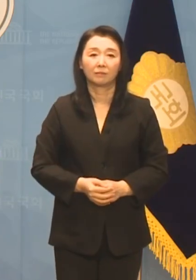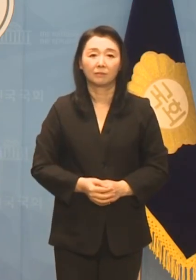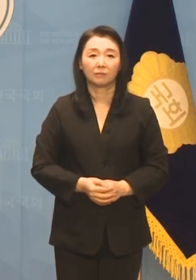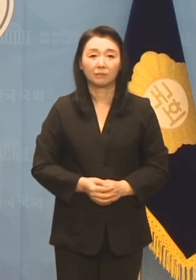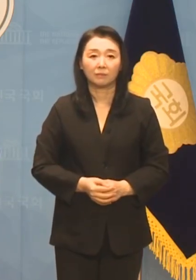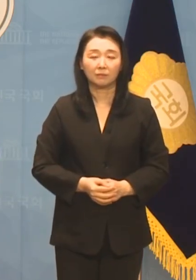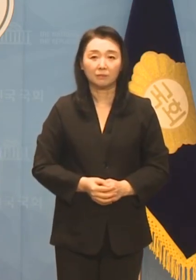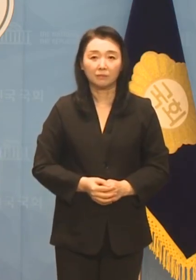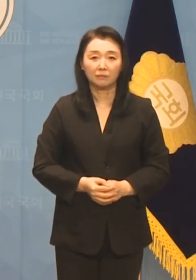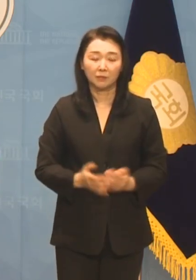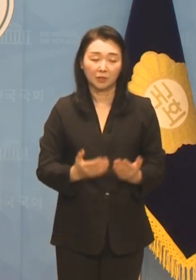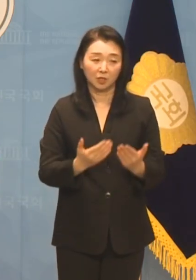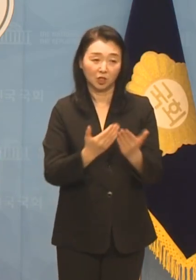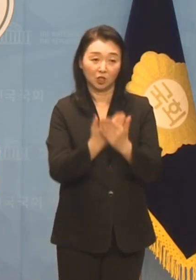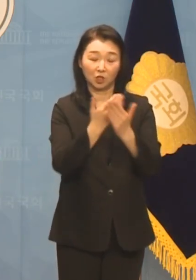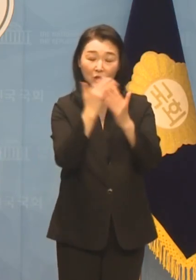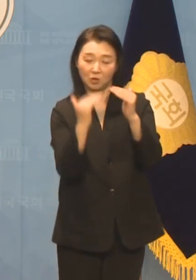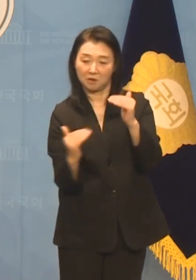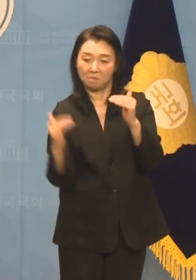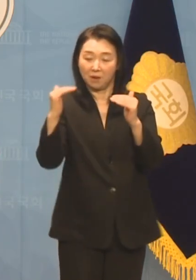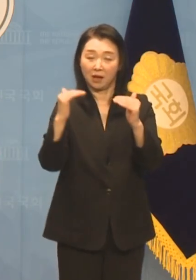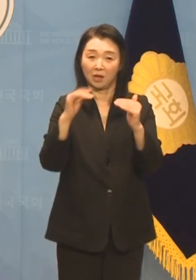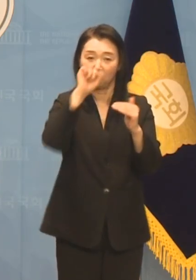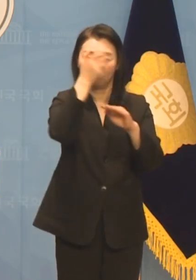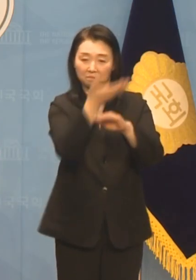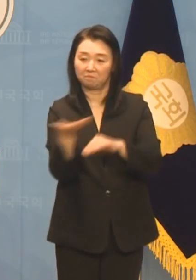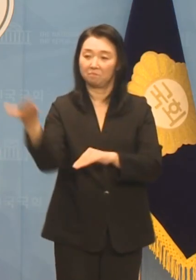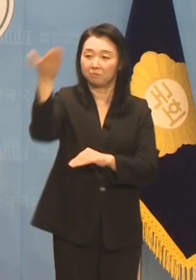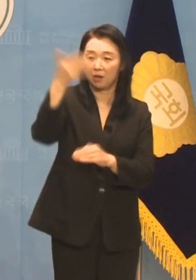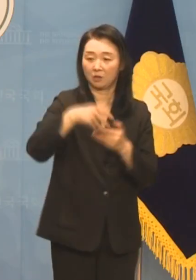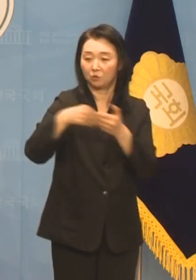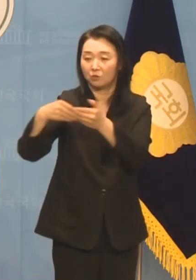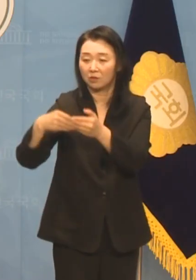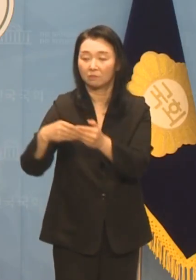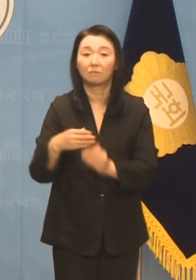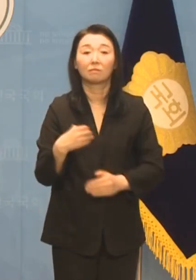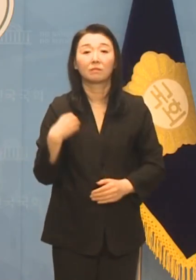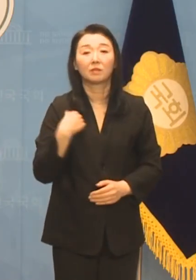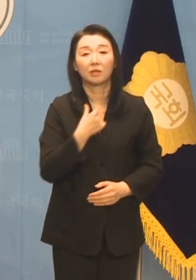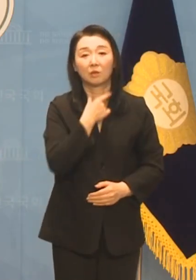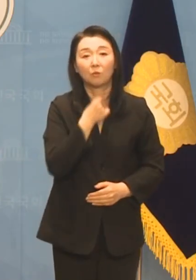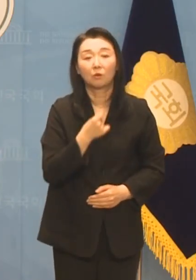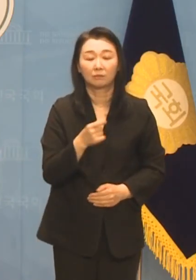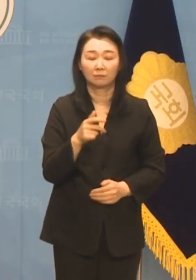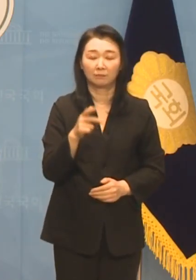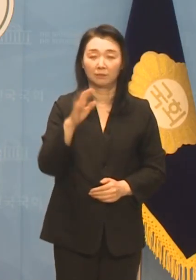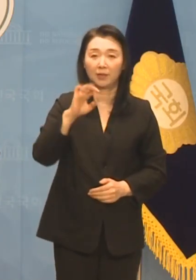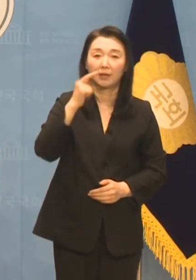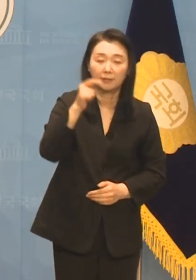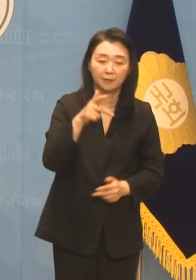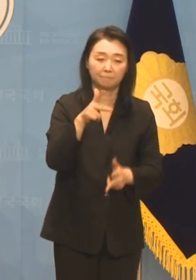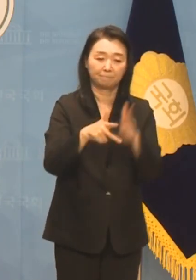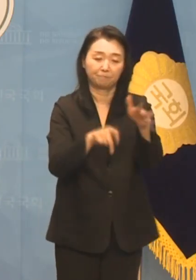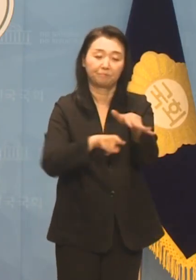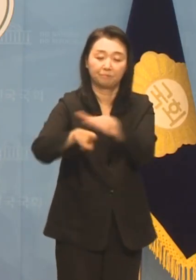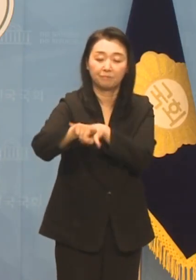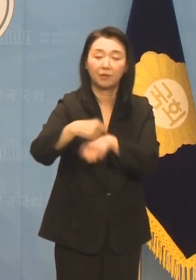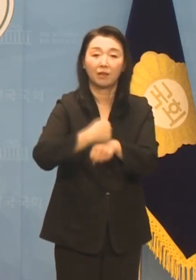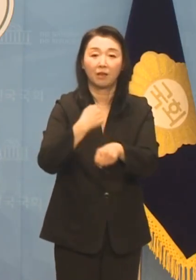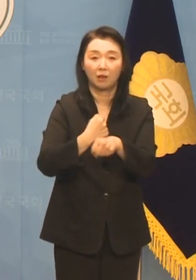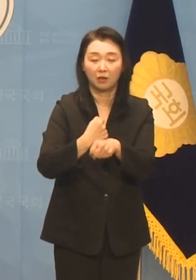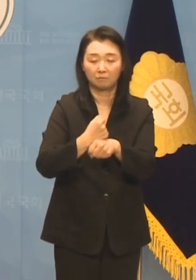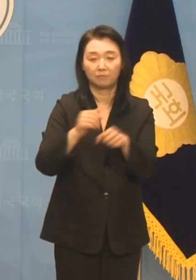양적 성장을 넘어 질적 성장을 주도하고 첨단 산업을 선도하는 경제